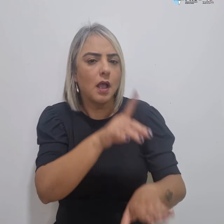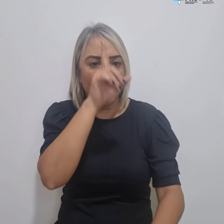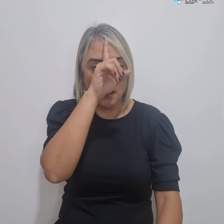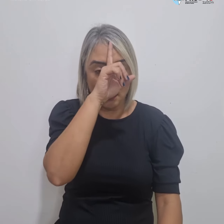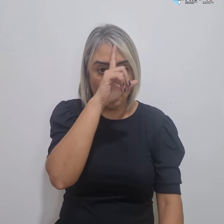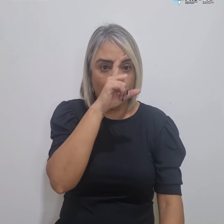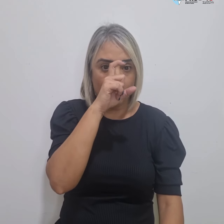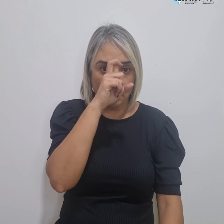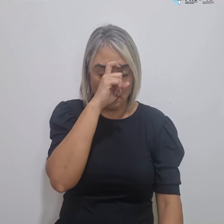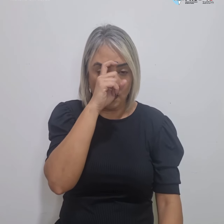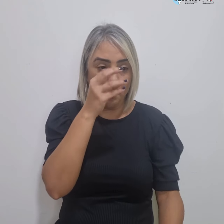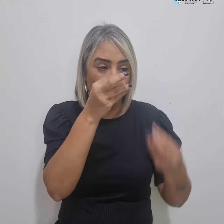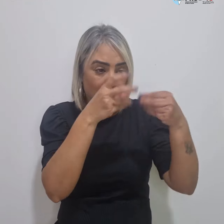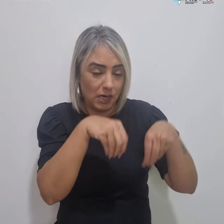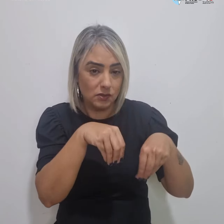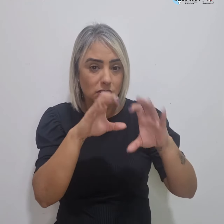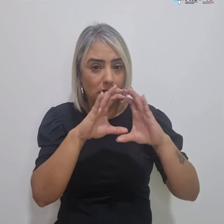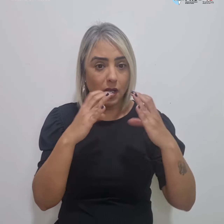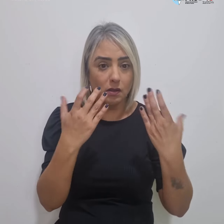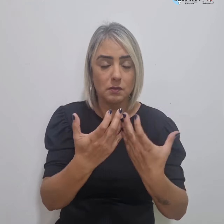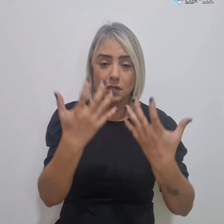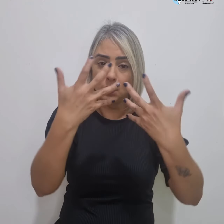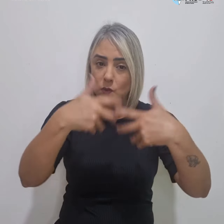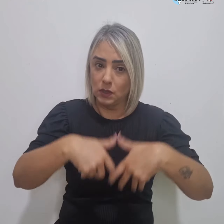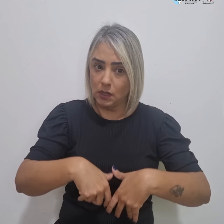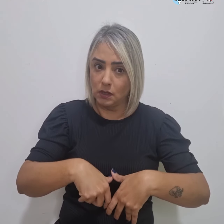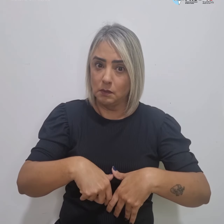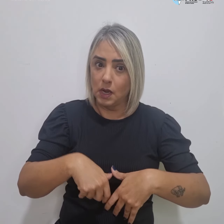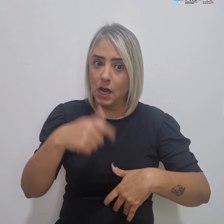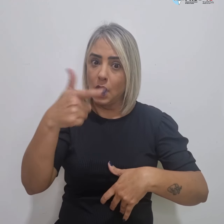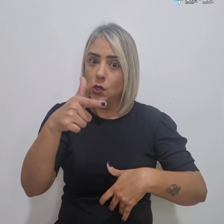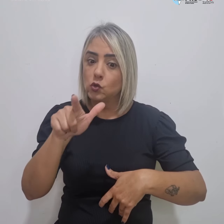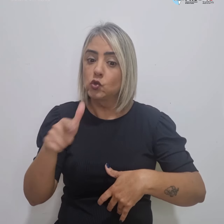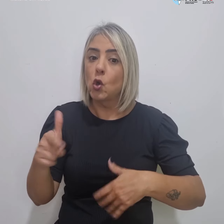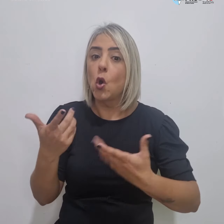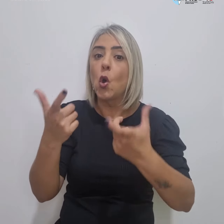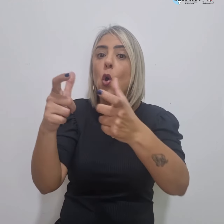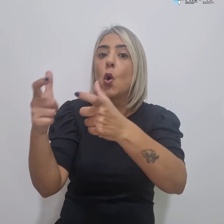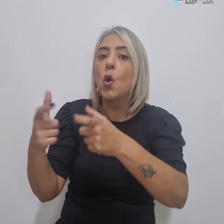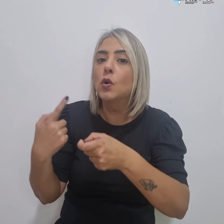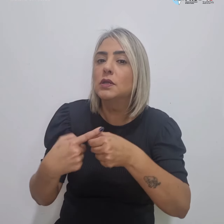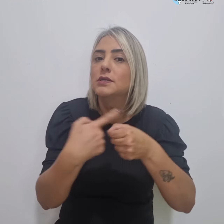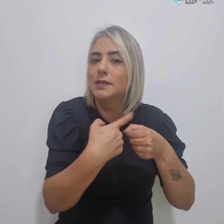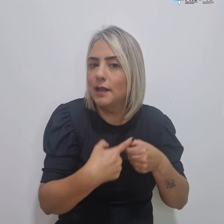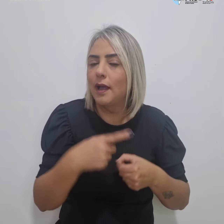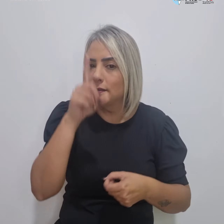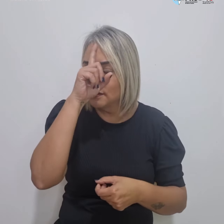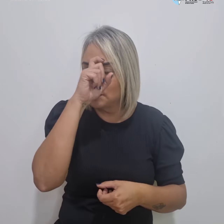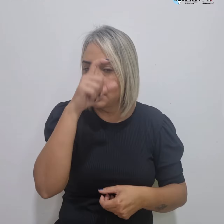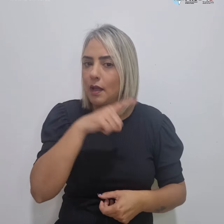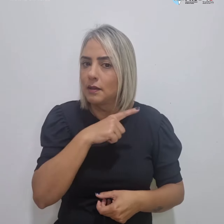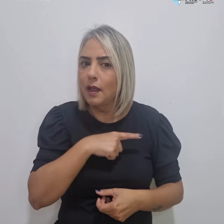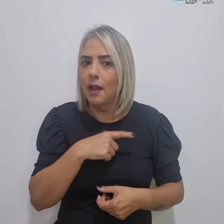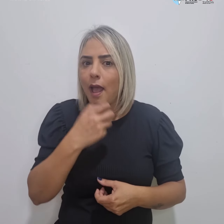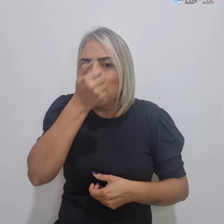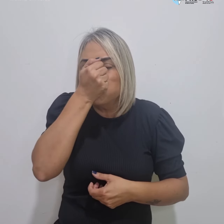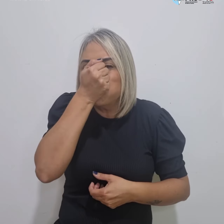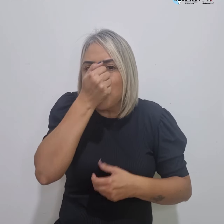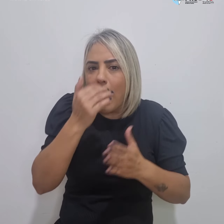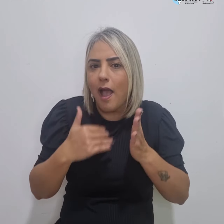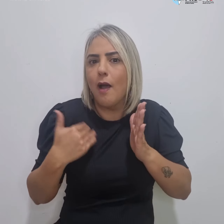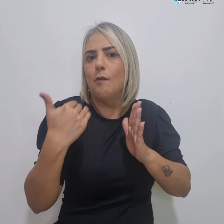-socorro prejudica a Comunidade do Gama e os prontos-socorros de outras regiões, que terão sua demanda